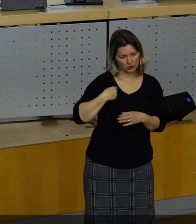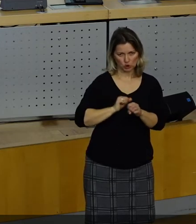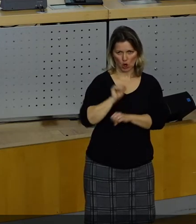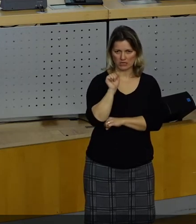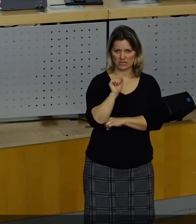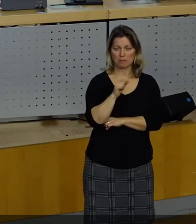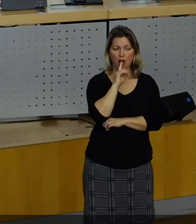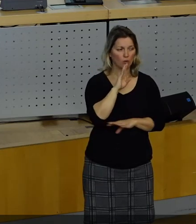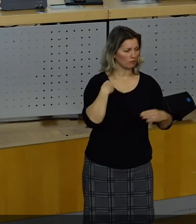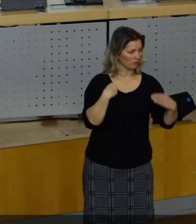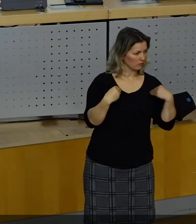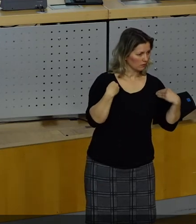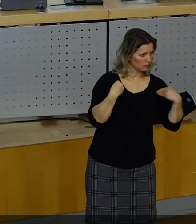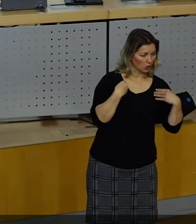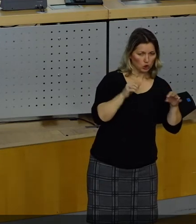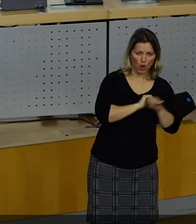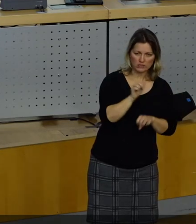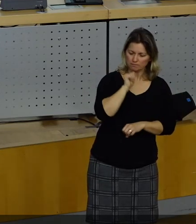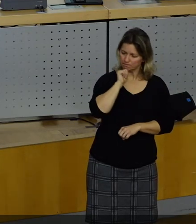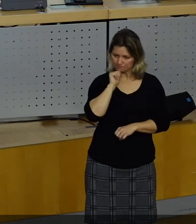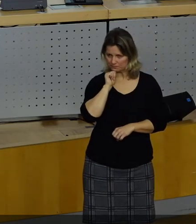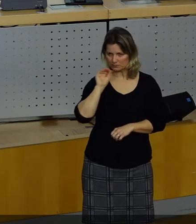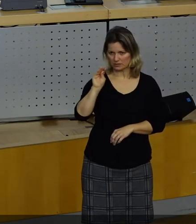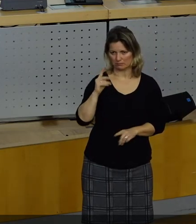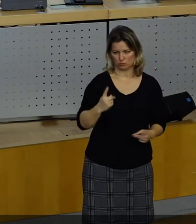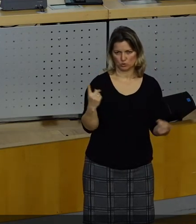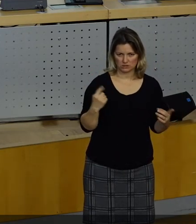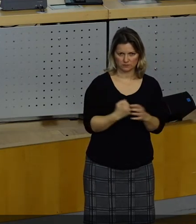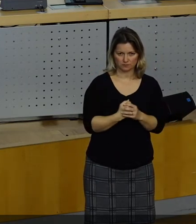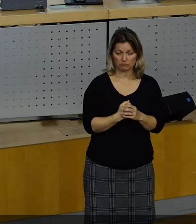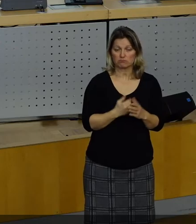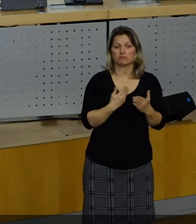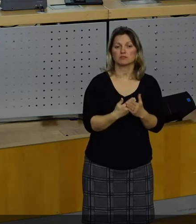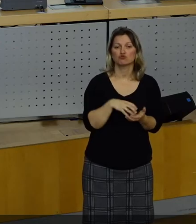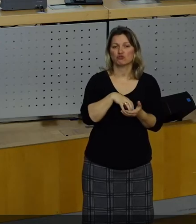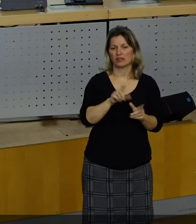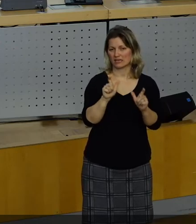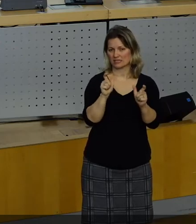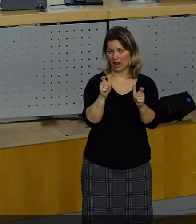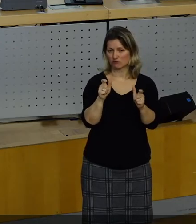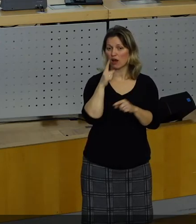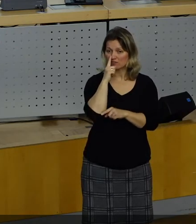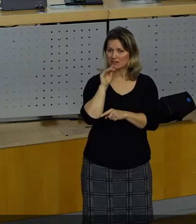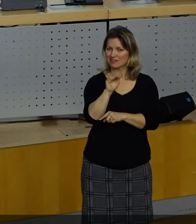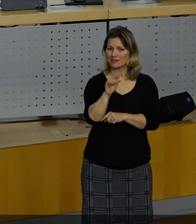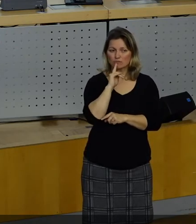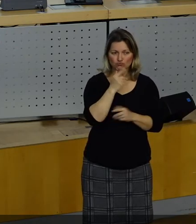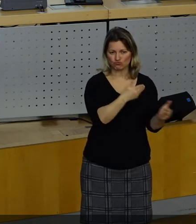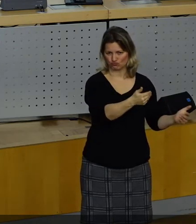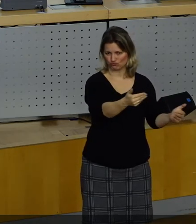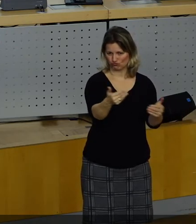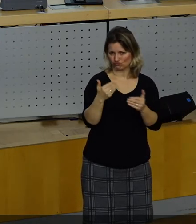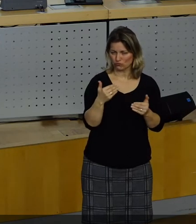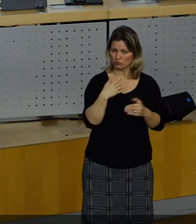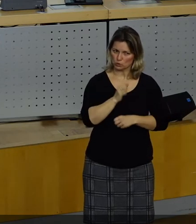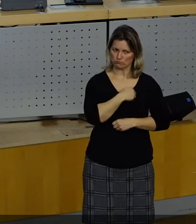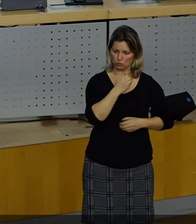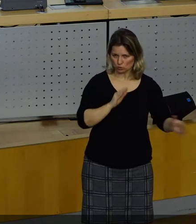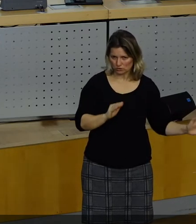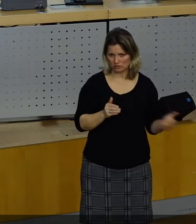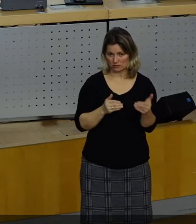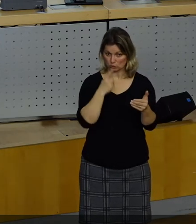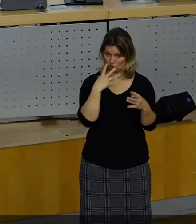vielen Seiten dann angesprochen wird. Und es erfordert natürlich auch den Mut, die Stadtgesellschaft in ihrer Breite auch wirklich zu beteiligen. Wenn wir das hinbekommen, sind wir, glaube ich,